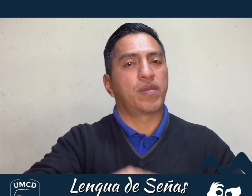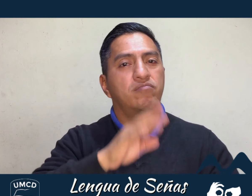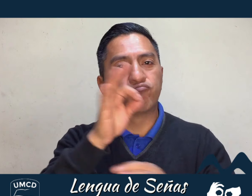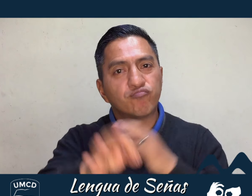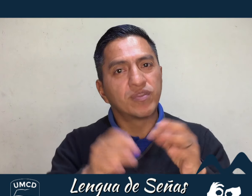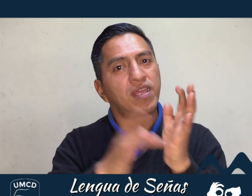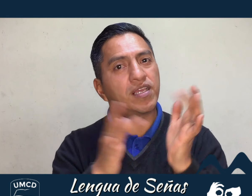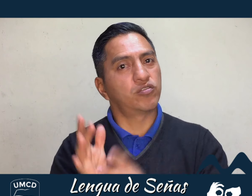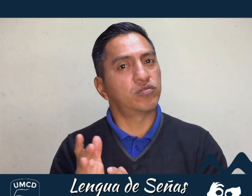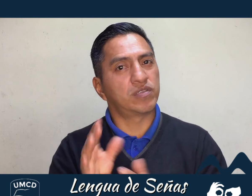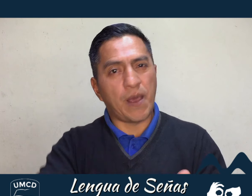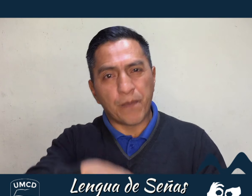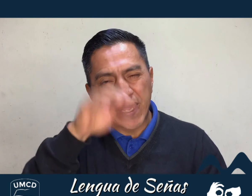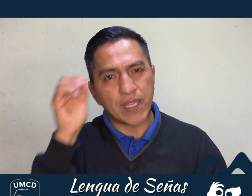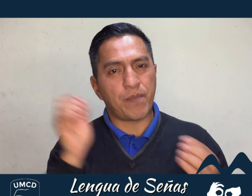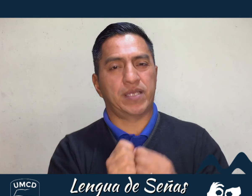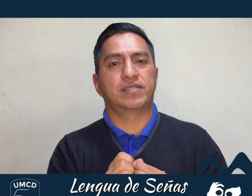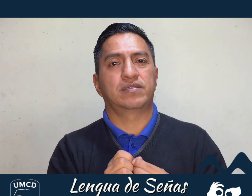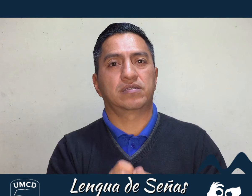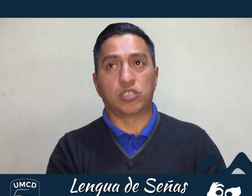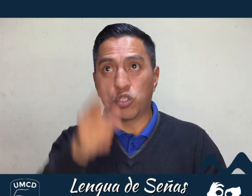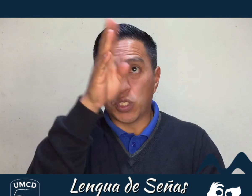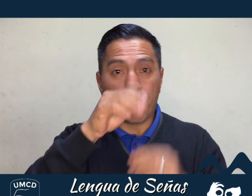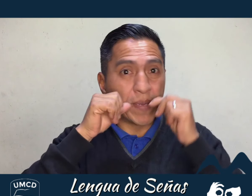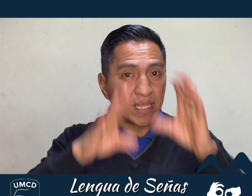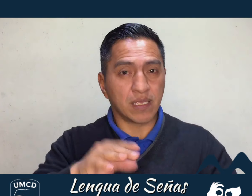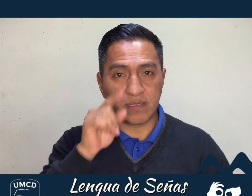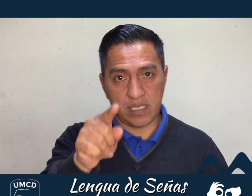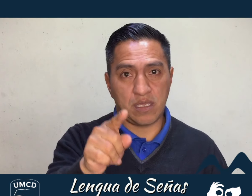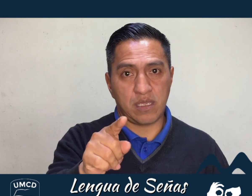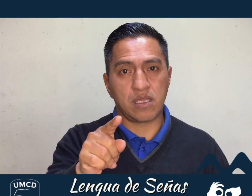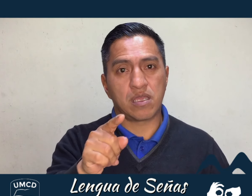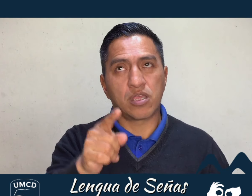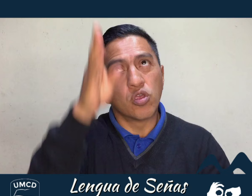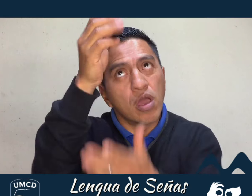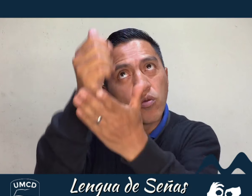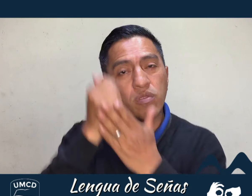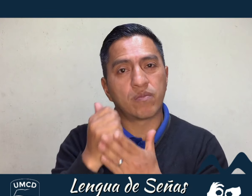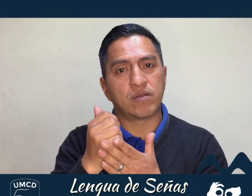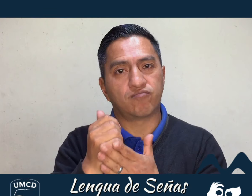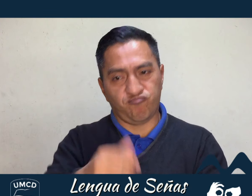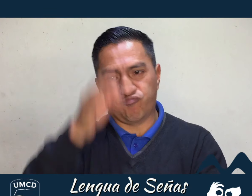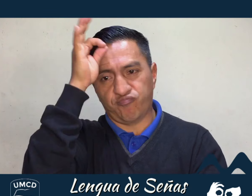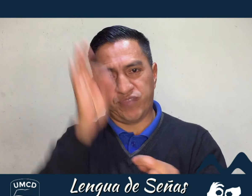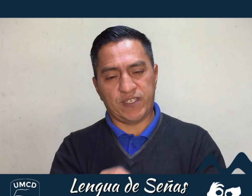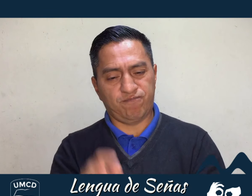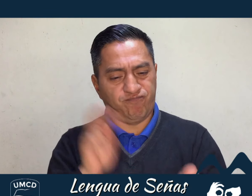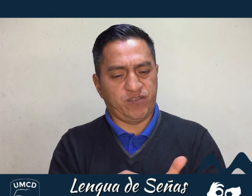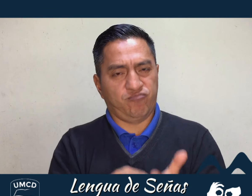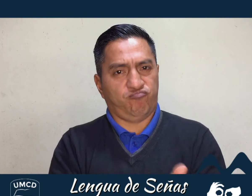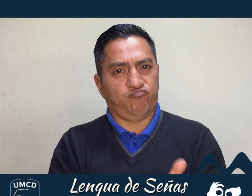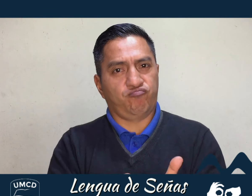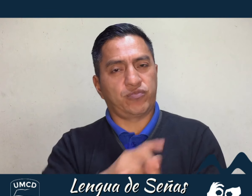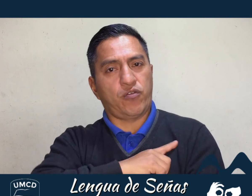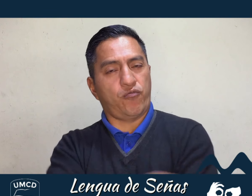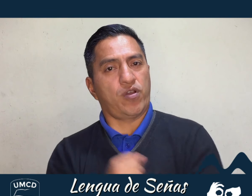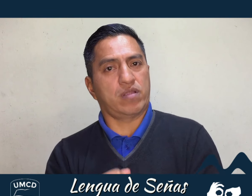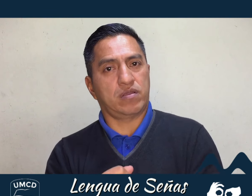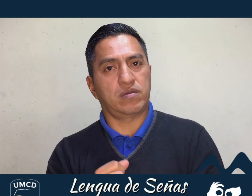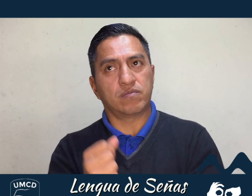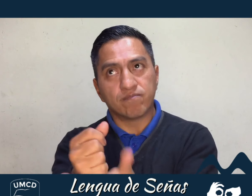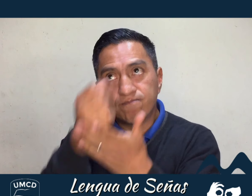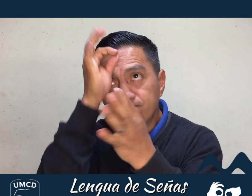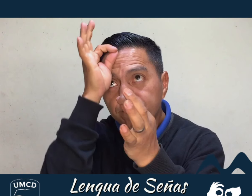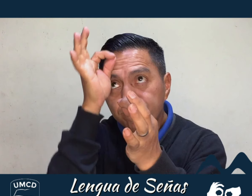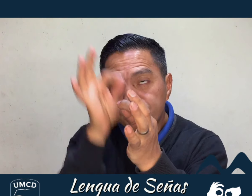últimos tiempos. Que Dios nos bendiga, que Dios afirme nuestra fe en Jesús y